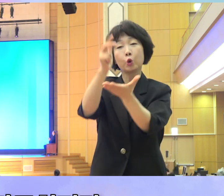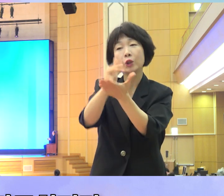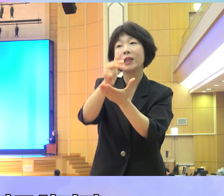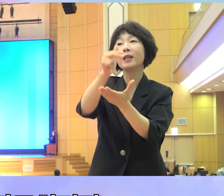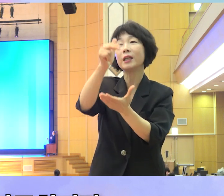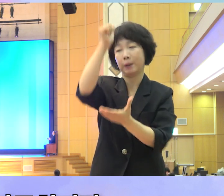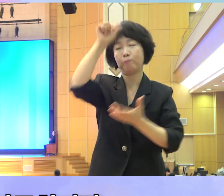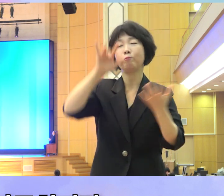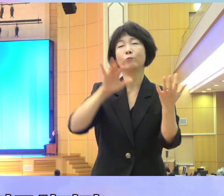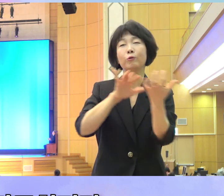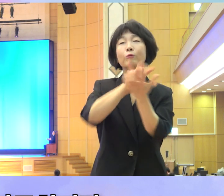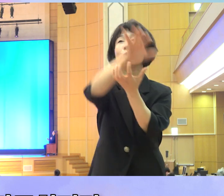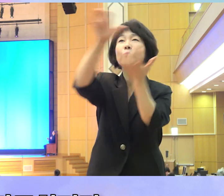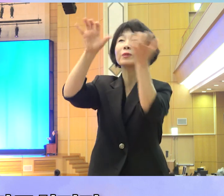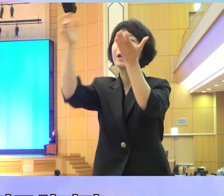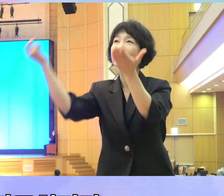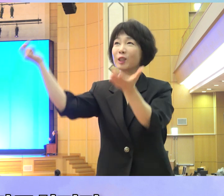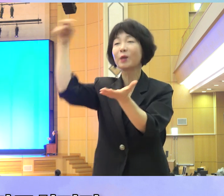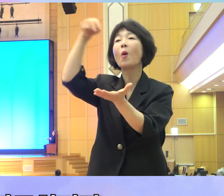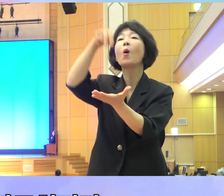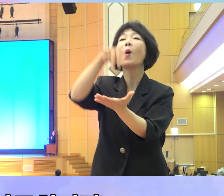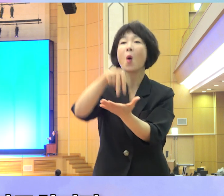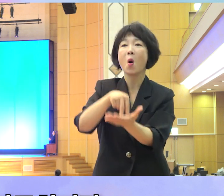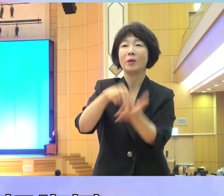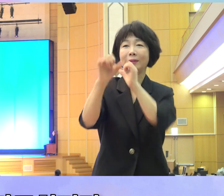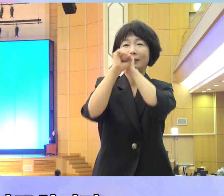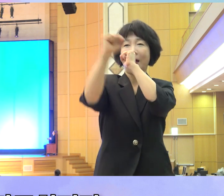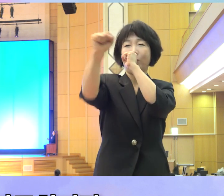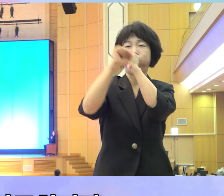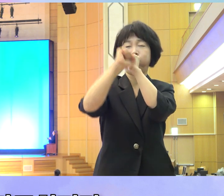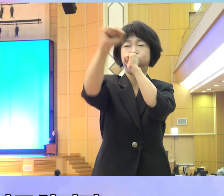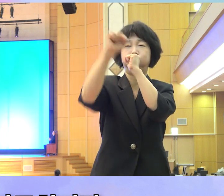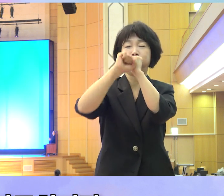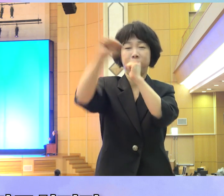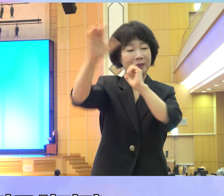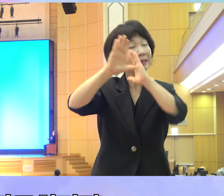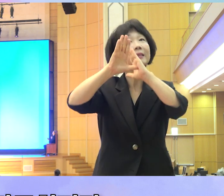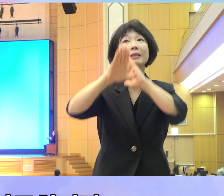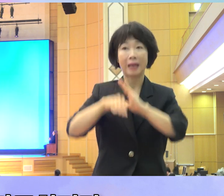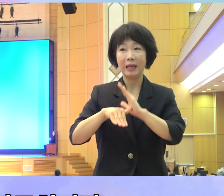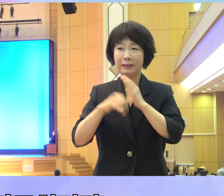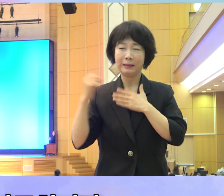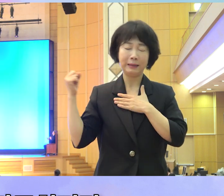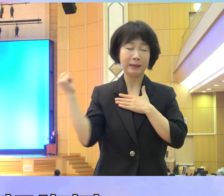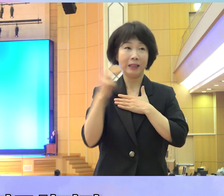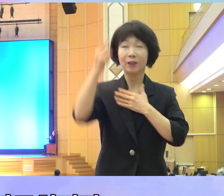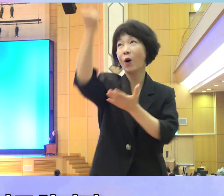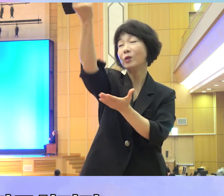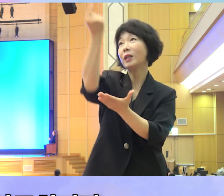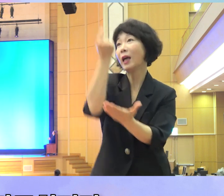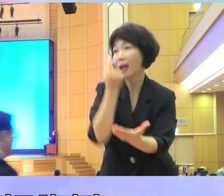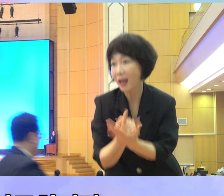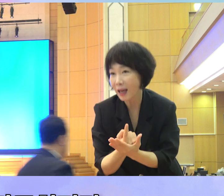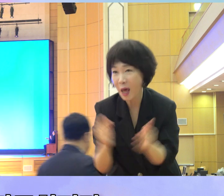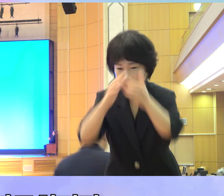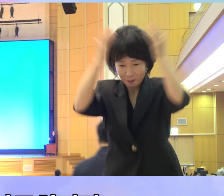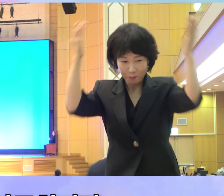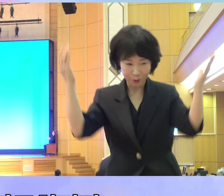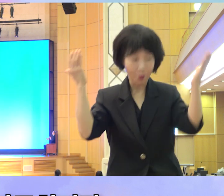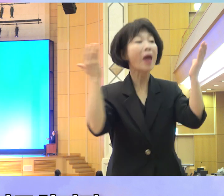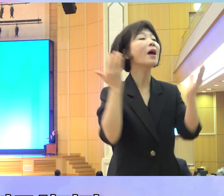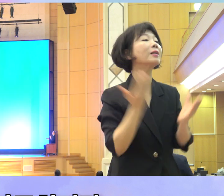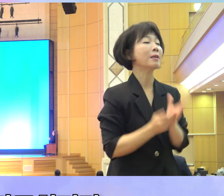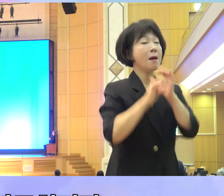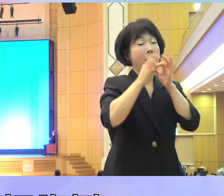오라 주님 구름 타시고 나 밟을 때에 다시